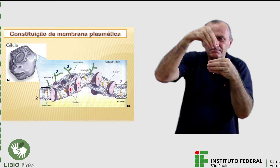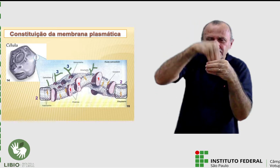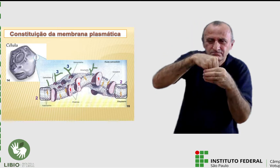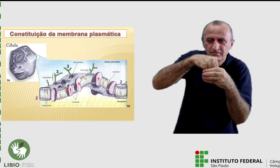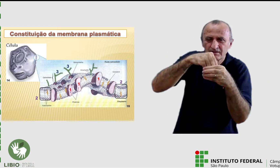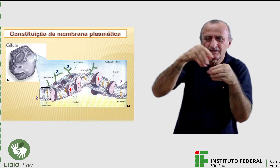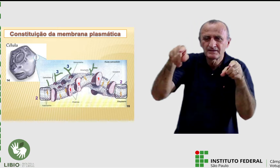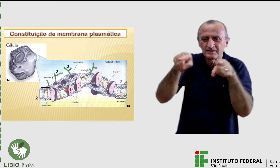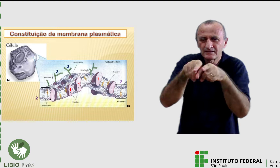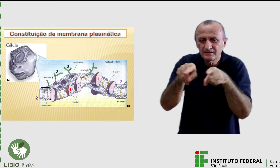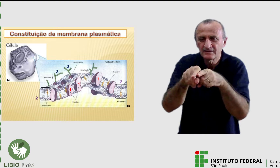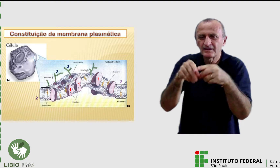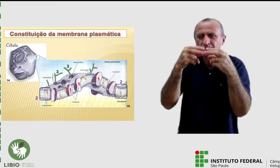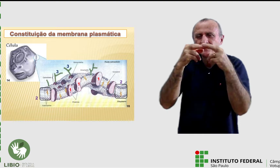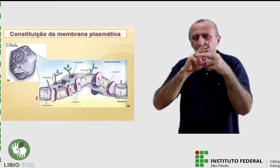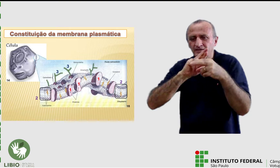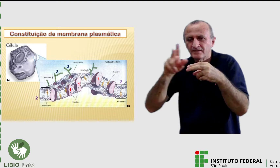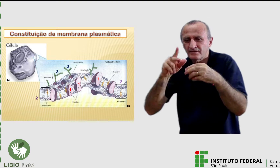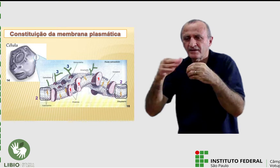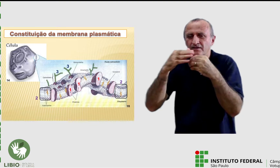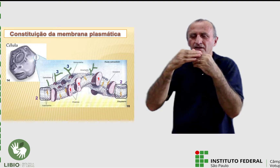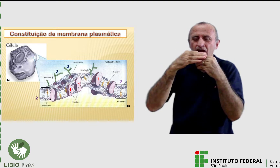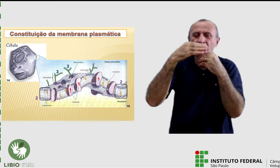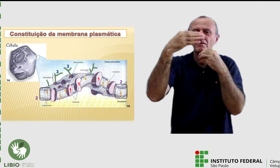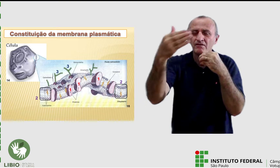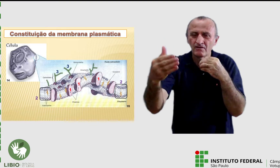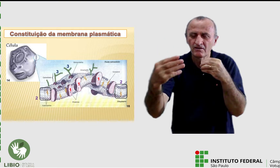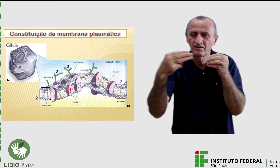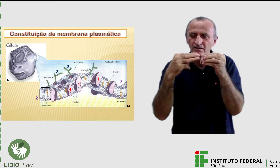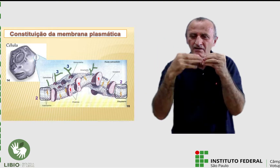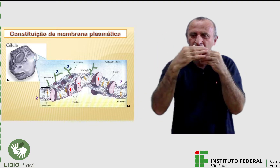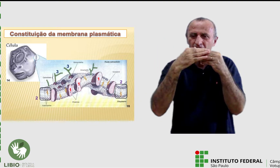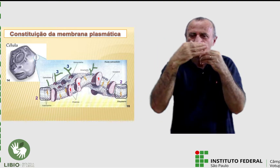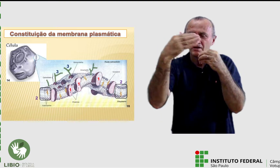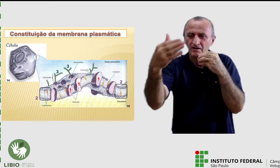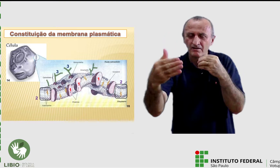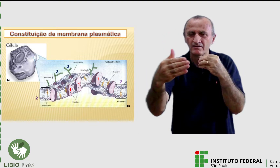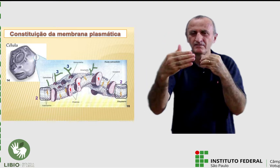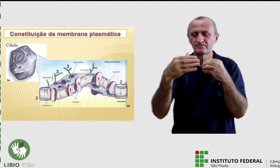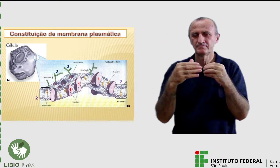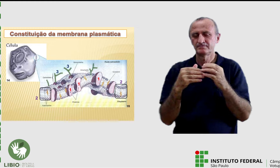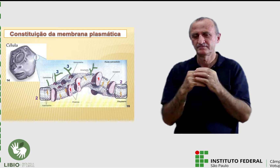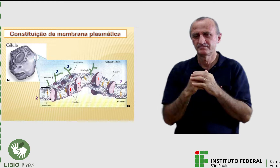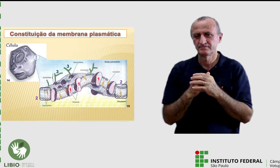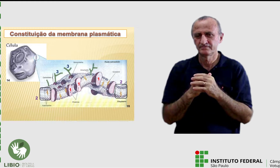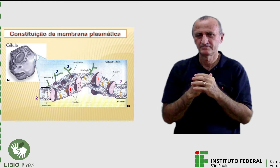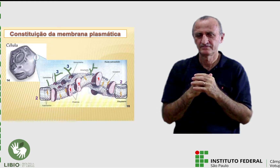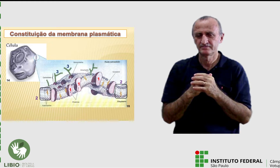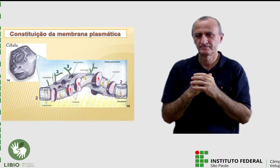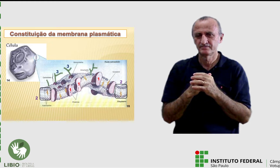meio intracelular, se mantenha diferente do que está fora da célula, ou seja, o meio extracelular.